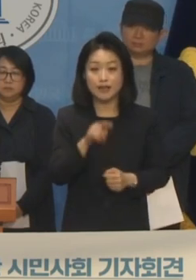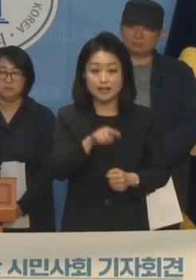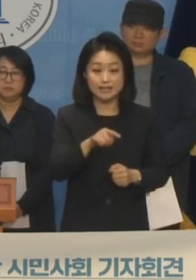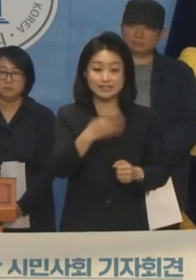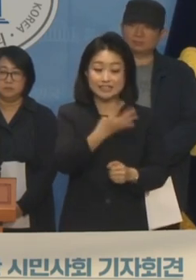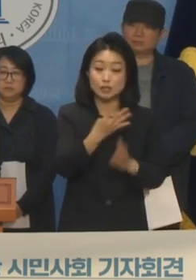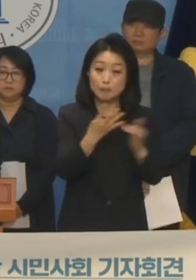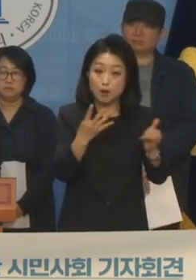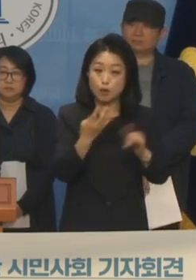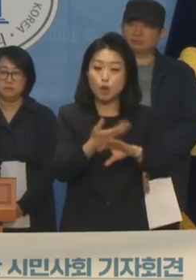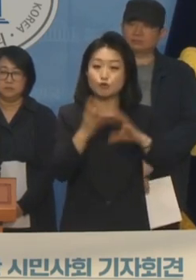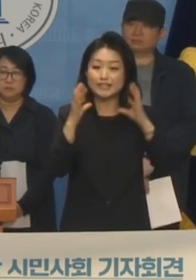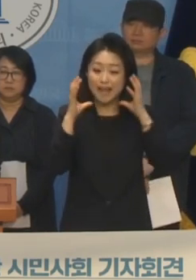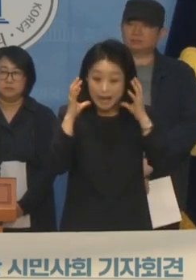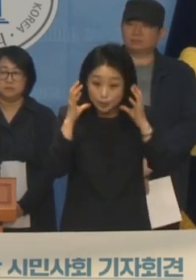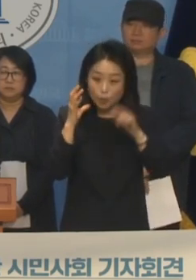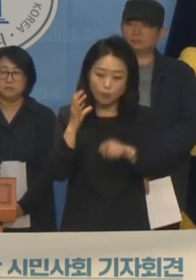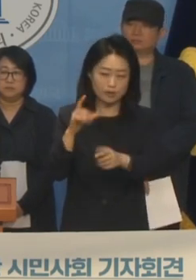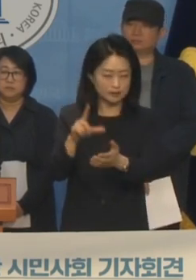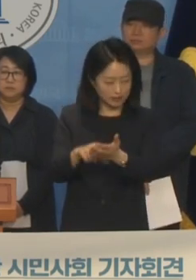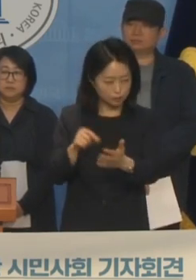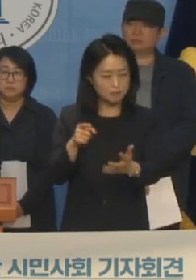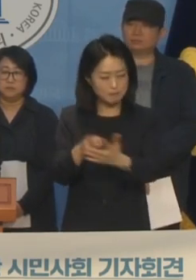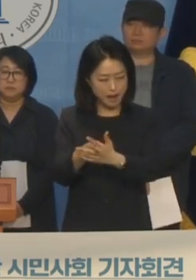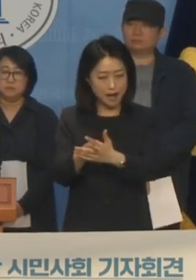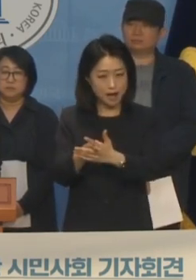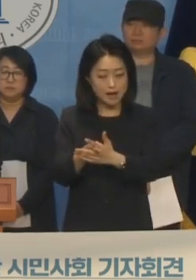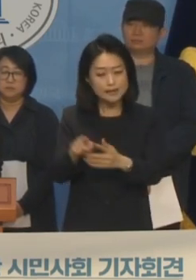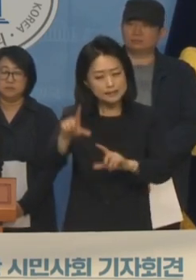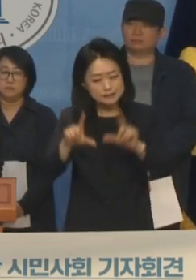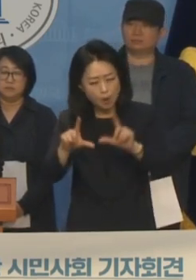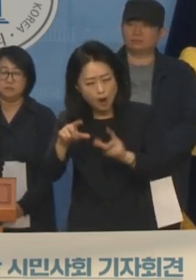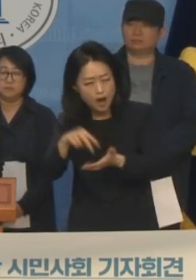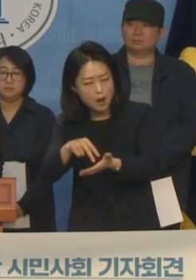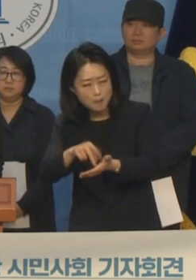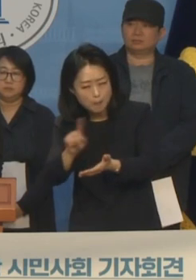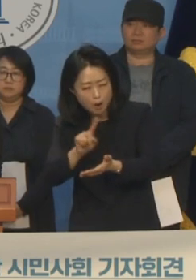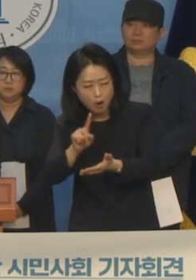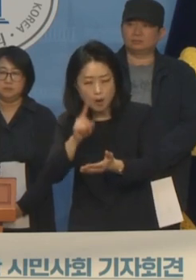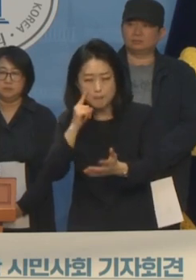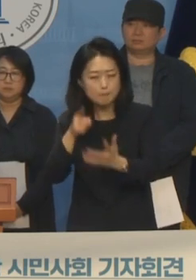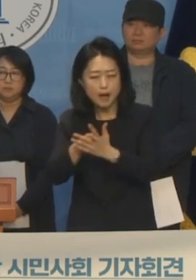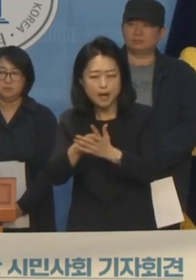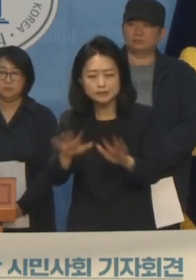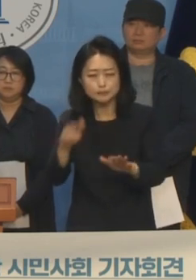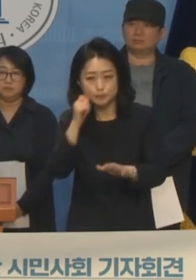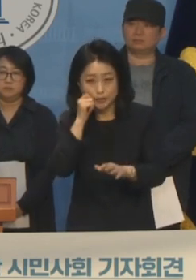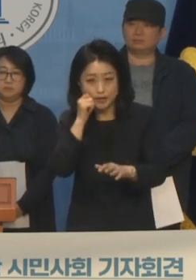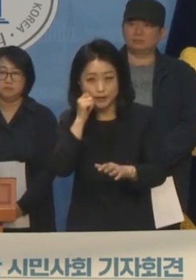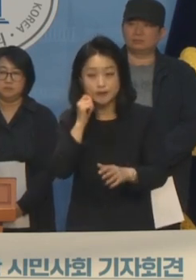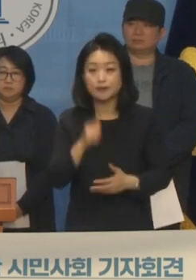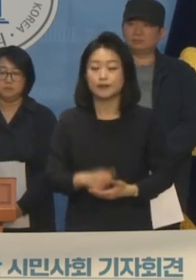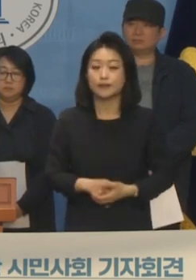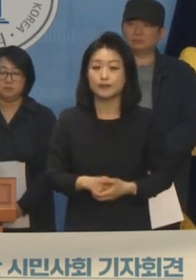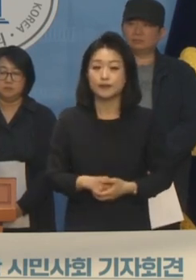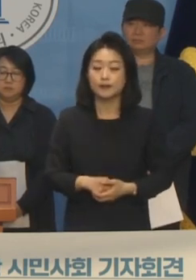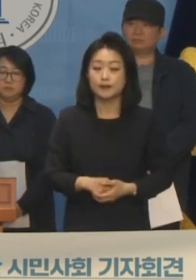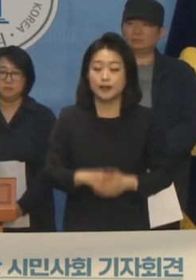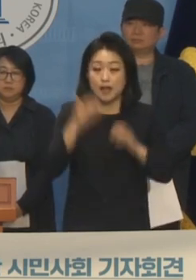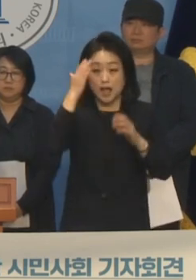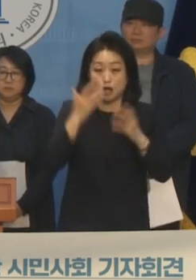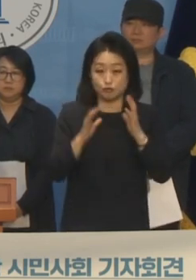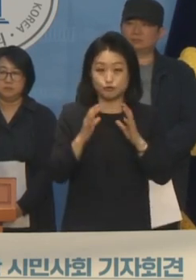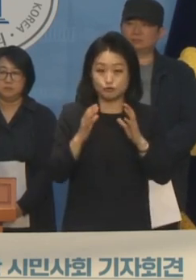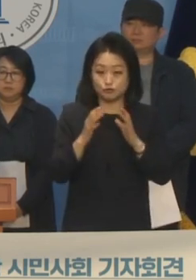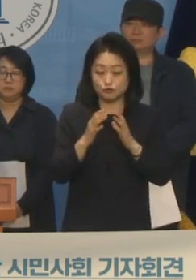4천여 명은 외국인 아동이라 짐작만 할 뿐 이들이 어떤 상황에 처해 있는지는 파악조차 불가능합니다. 한국의